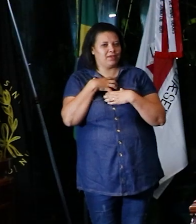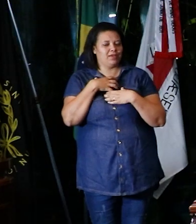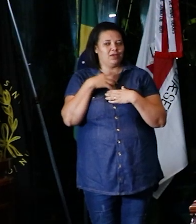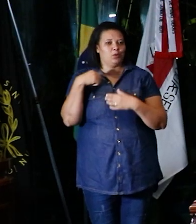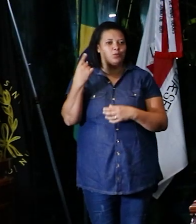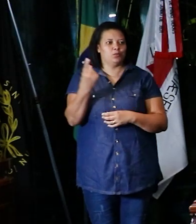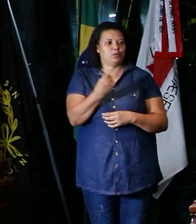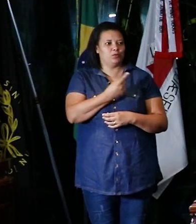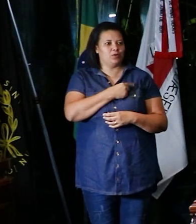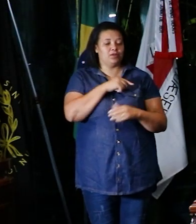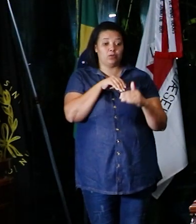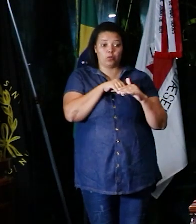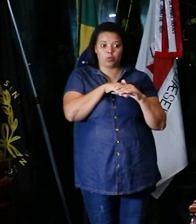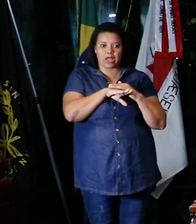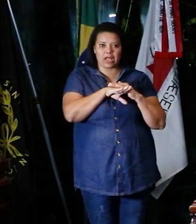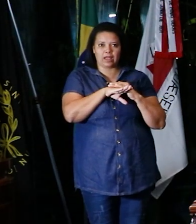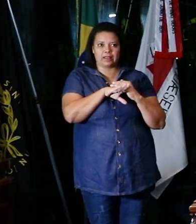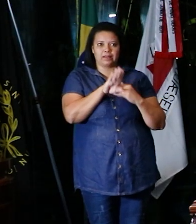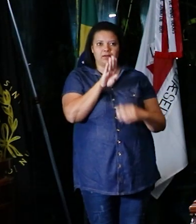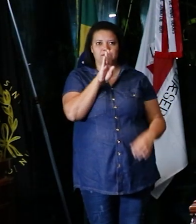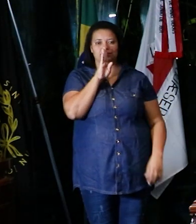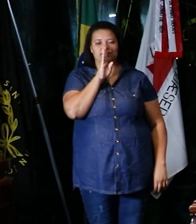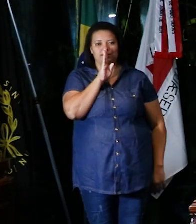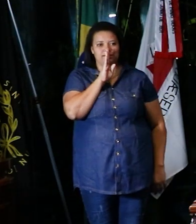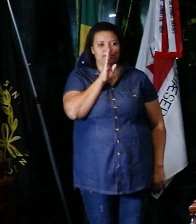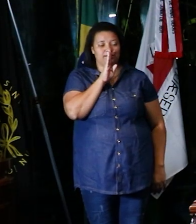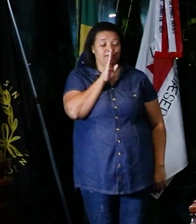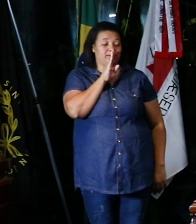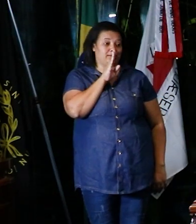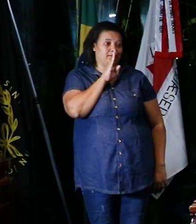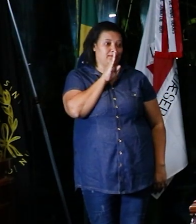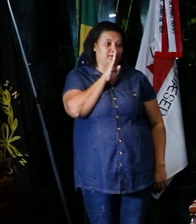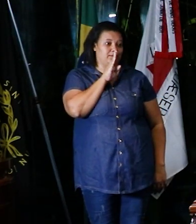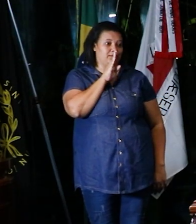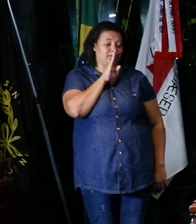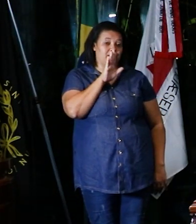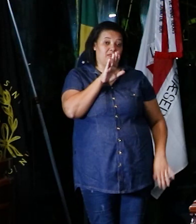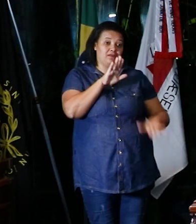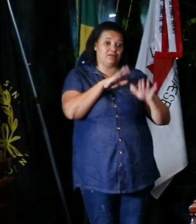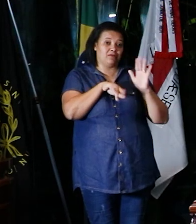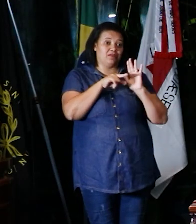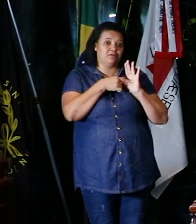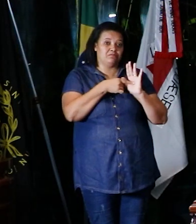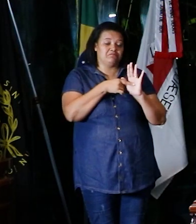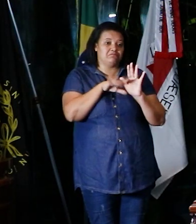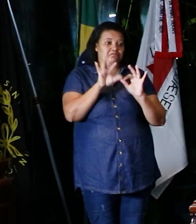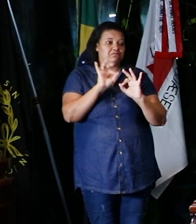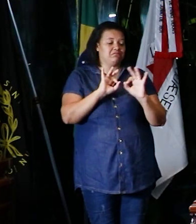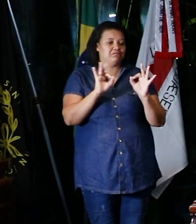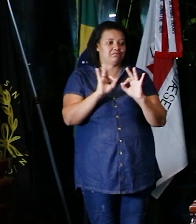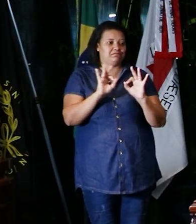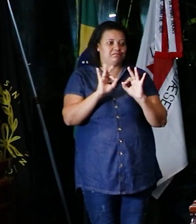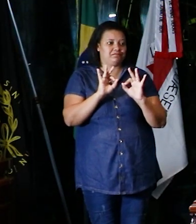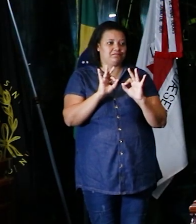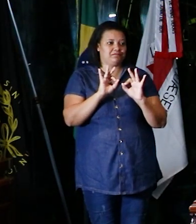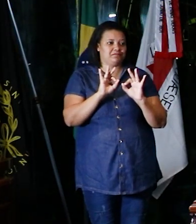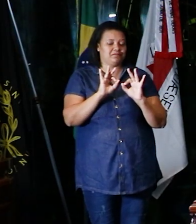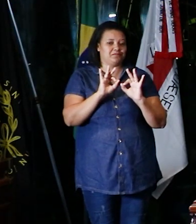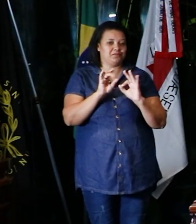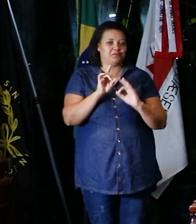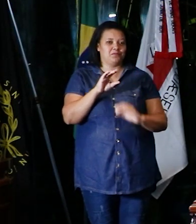gente guarda com a gente e às vezes nem expressa. Né? Ele